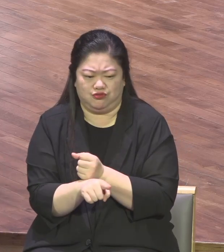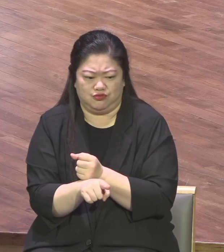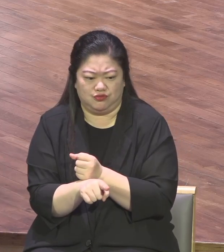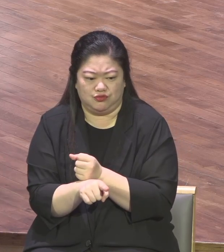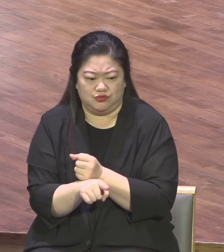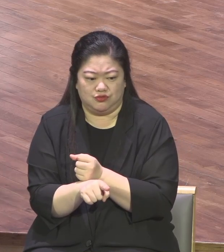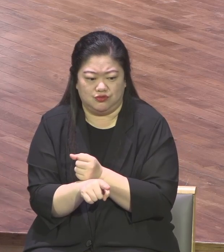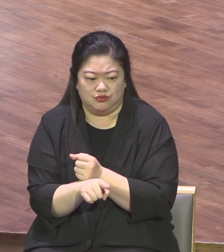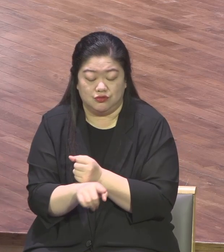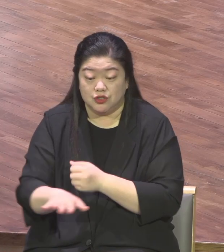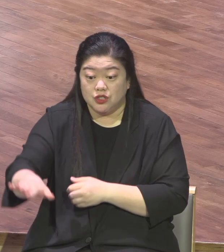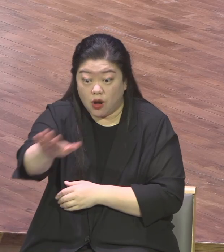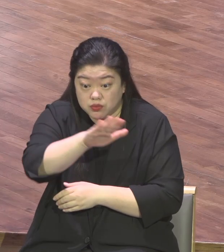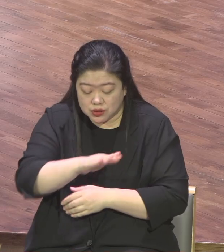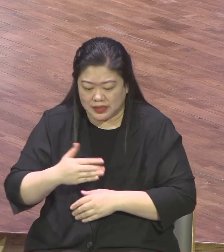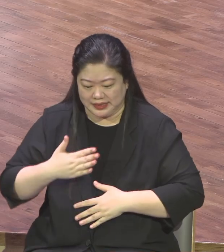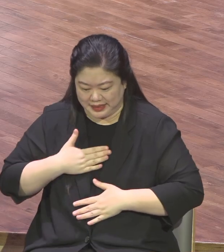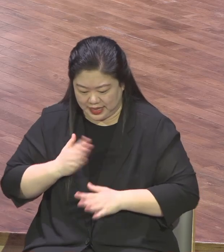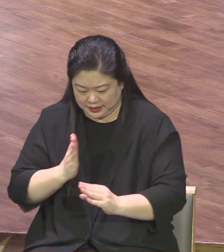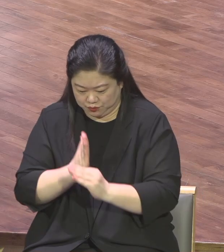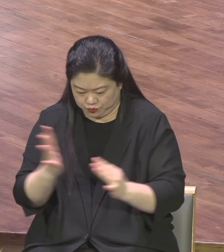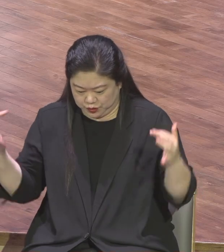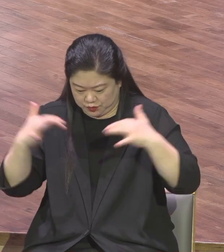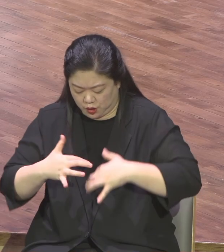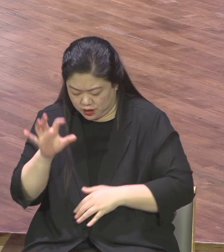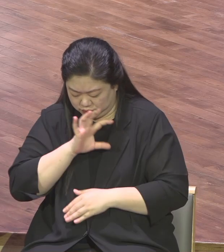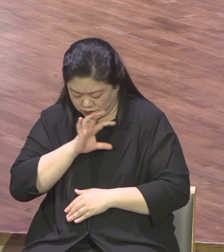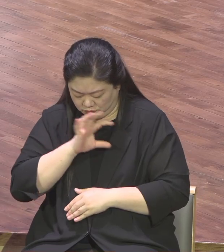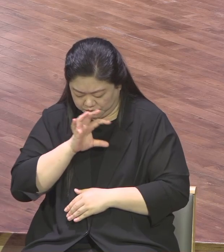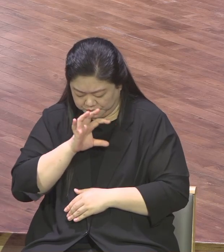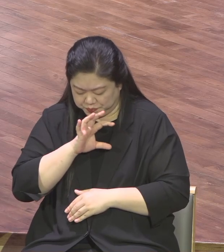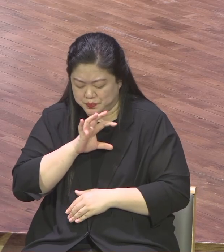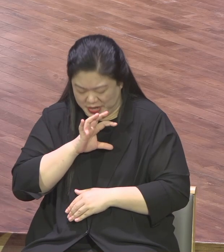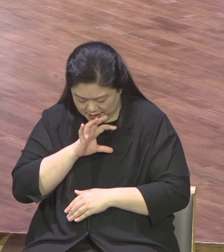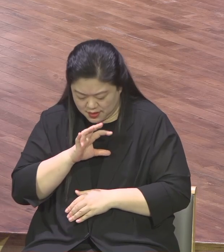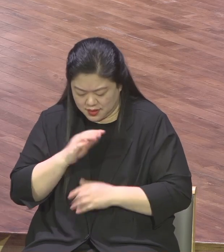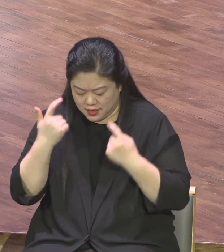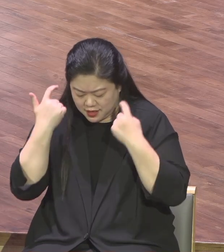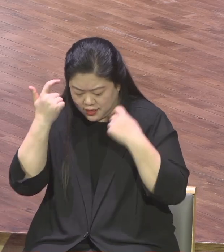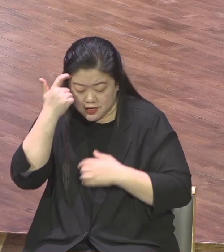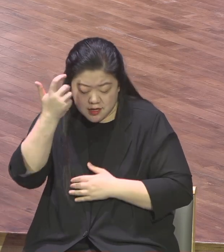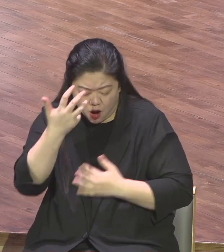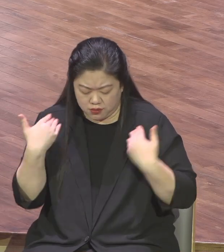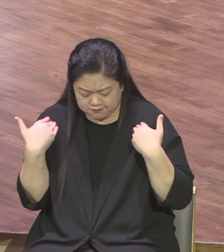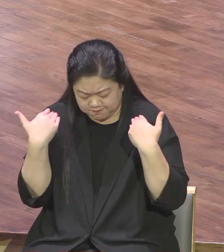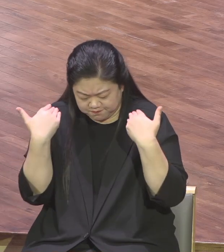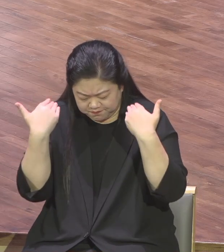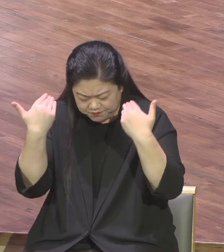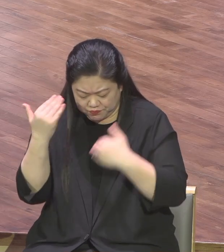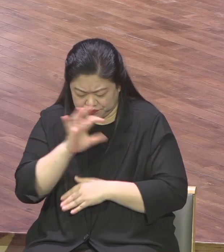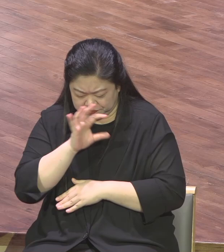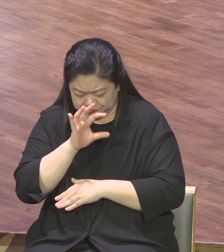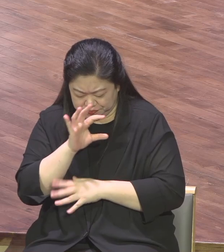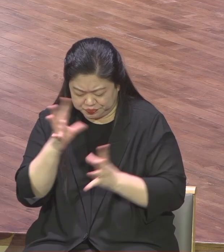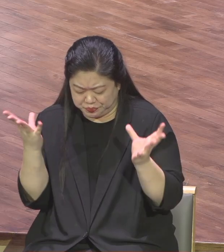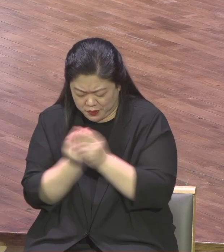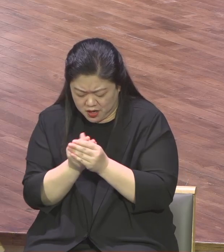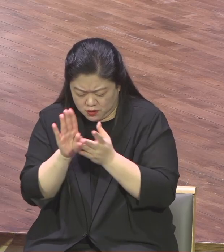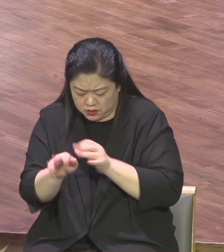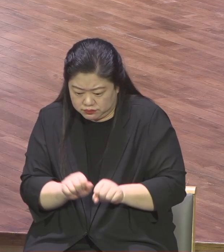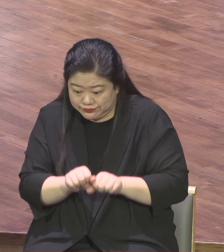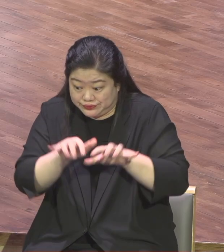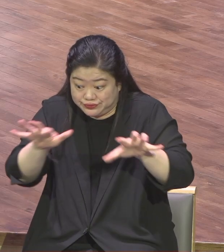파수망대로 이 안테나 역할을 그렇게 하게 된 것이 뭐야? 만민을 위해서